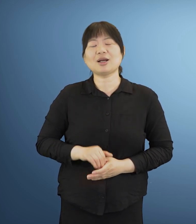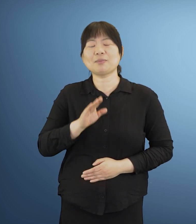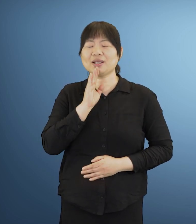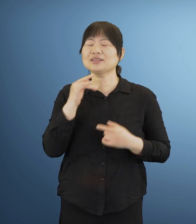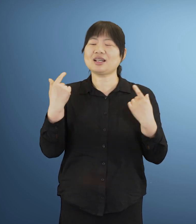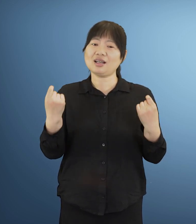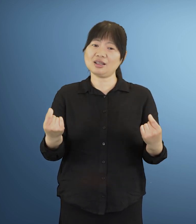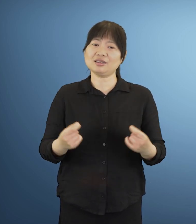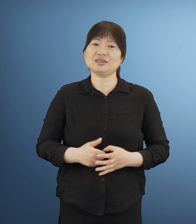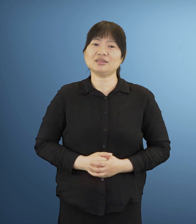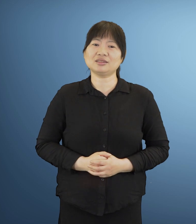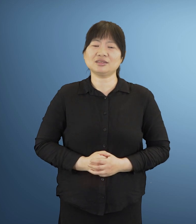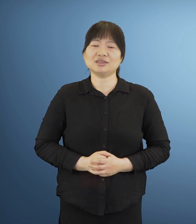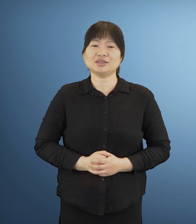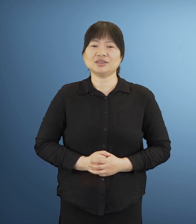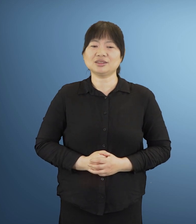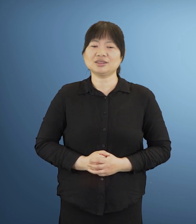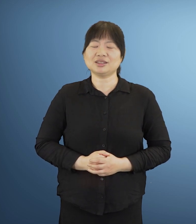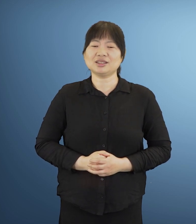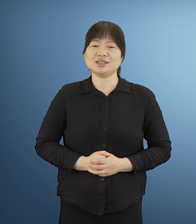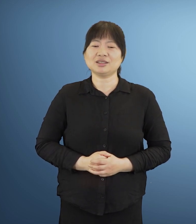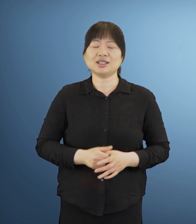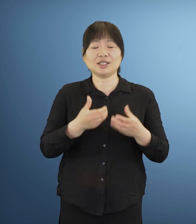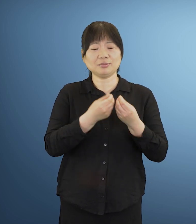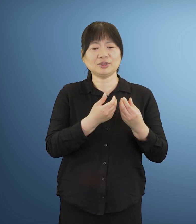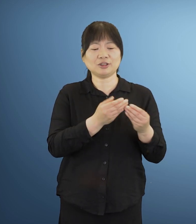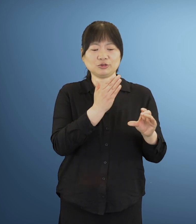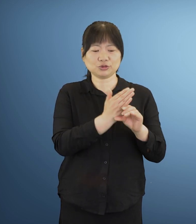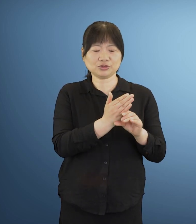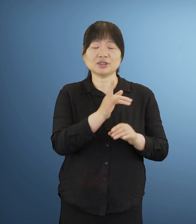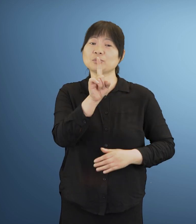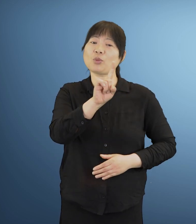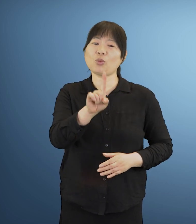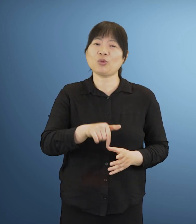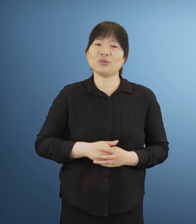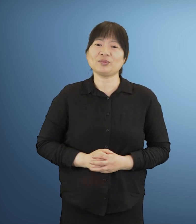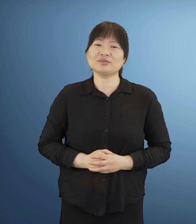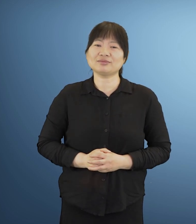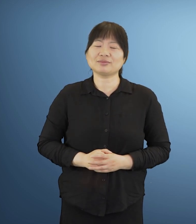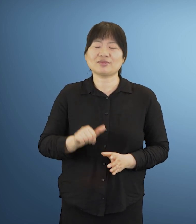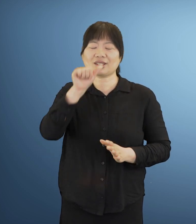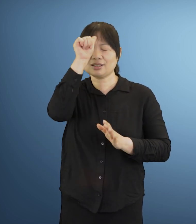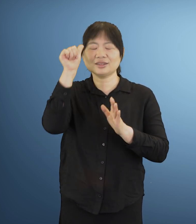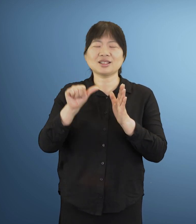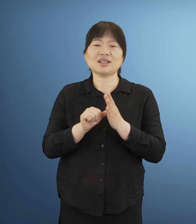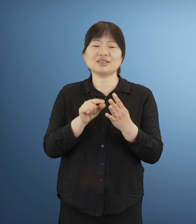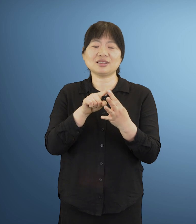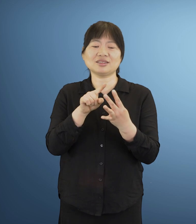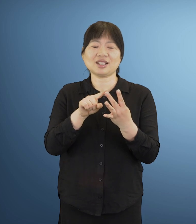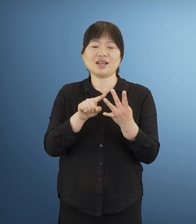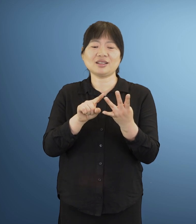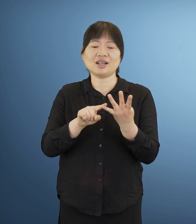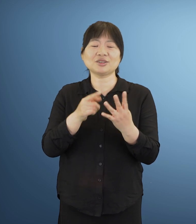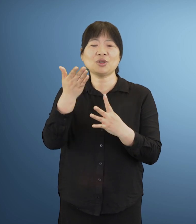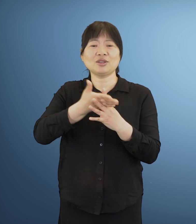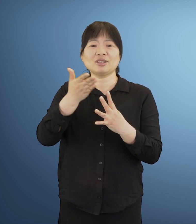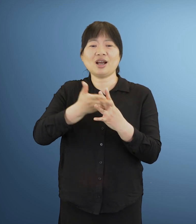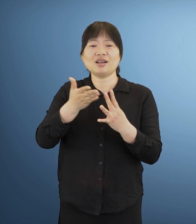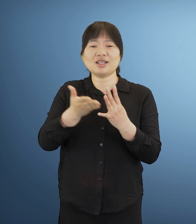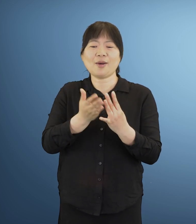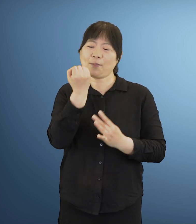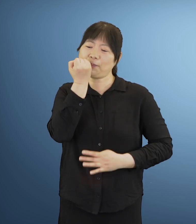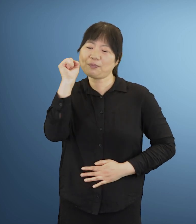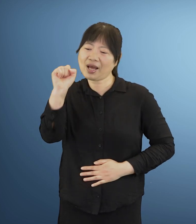그렇습니다. 이 비유의 핵심은 인생을 네등분하는 의미가